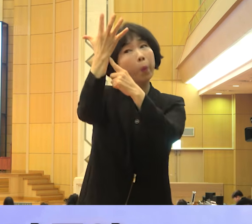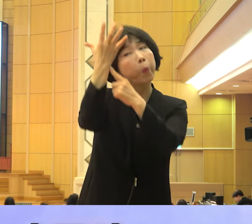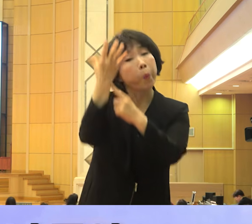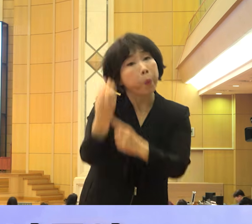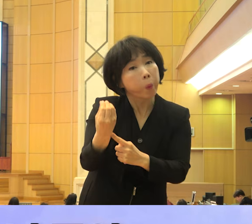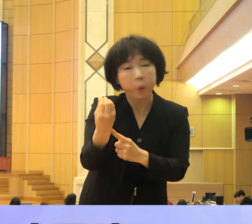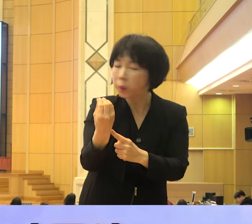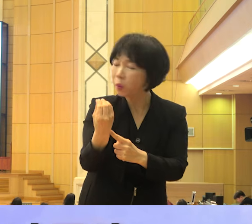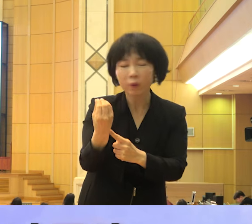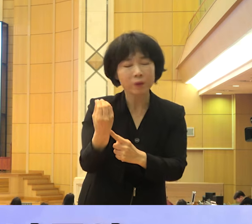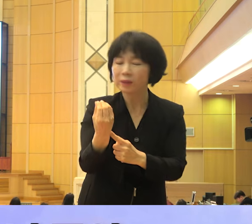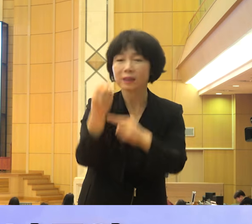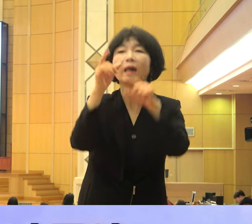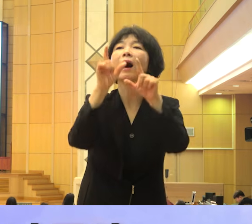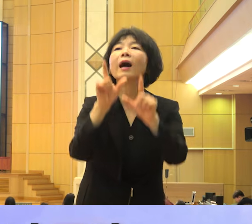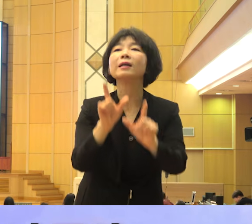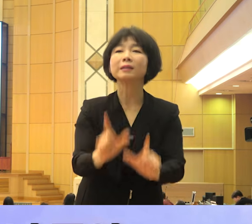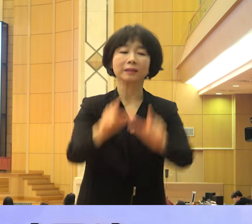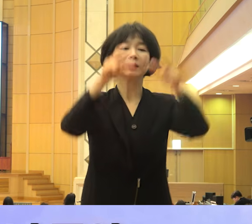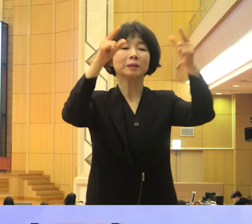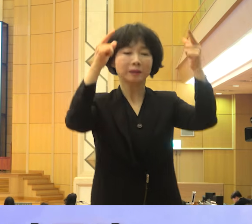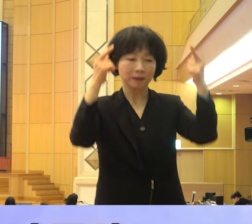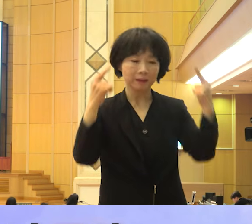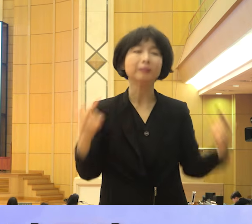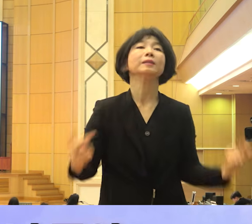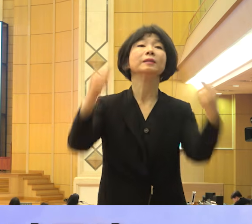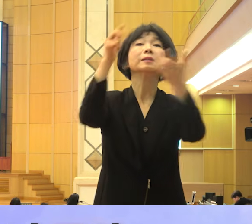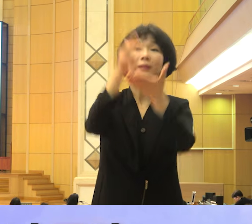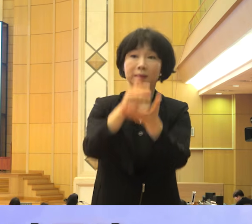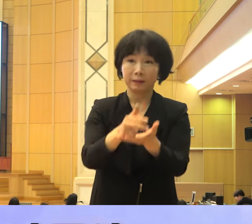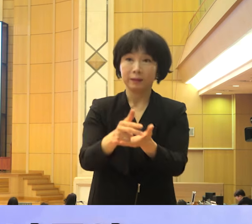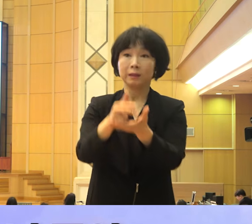꺼져가는 등불 끄지 않는